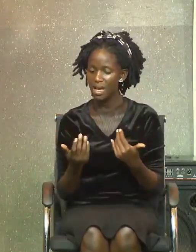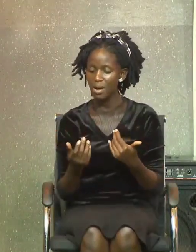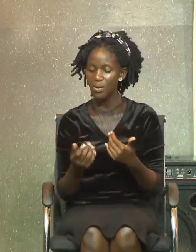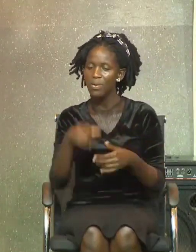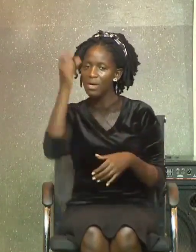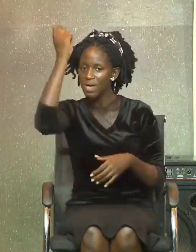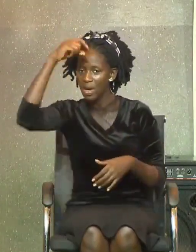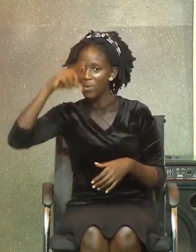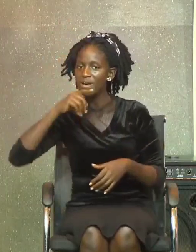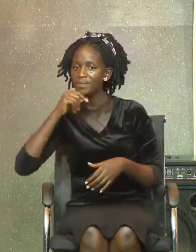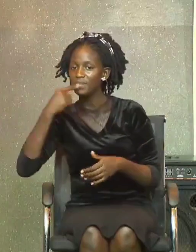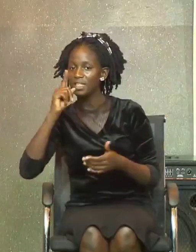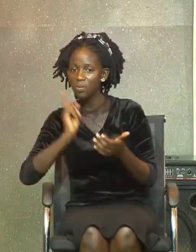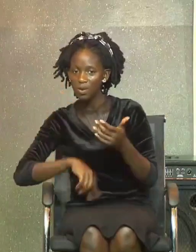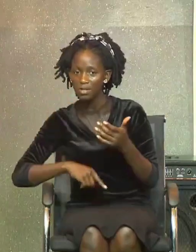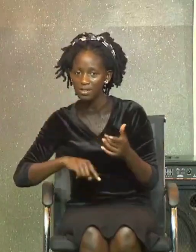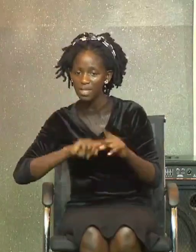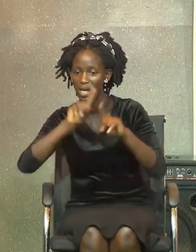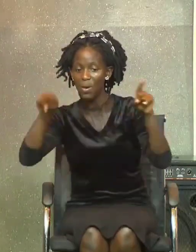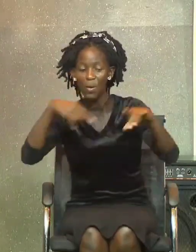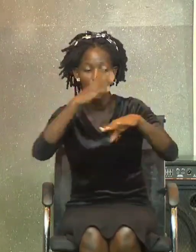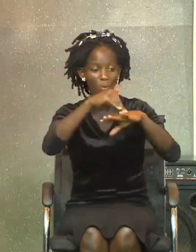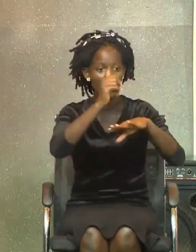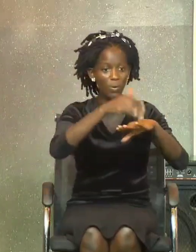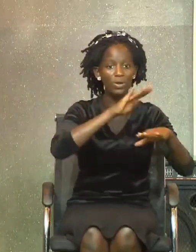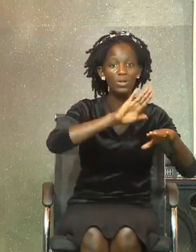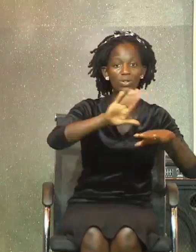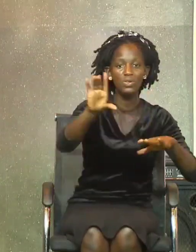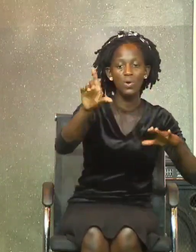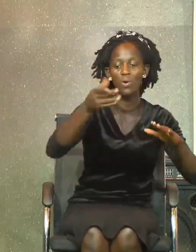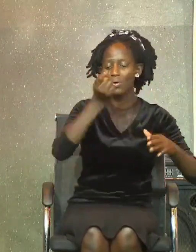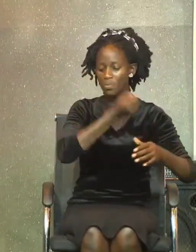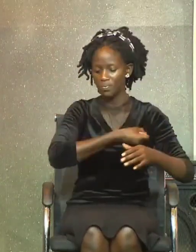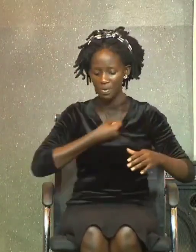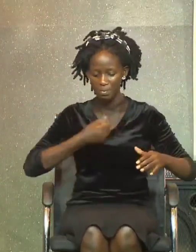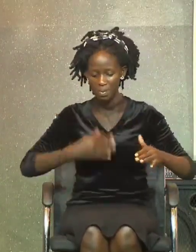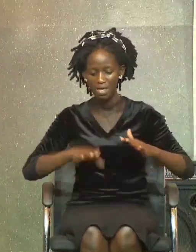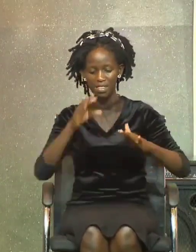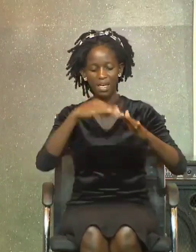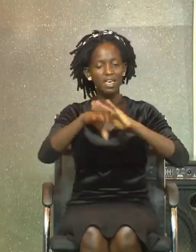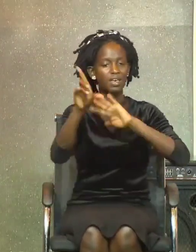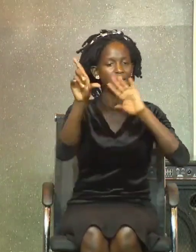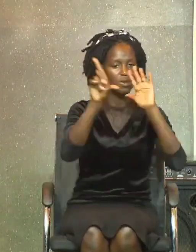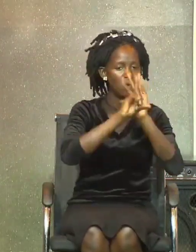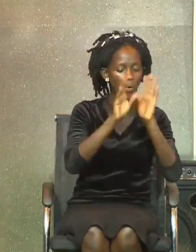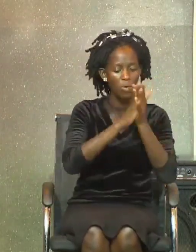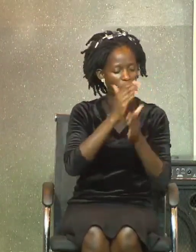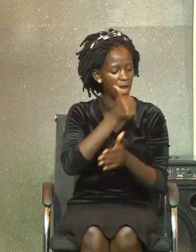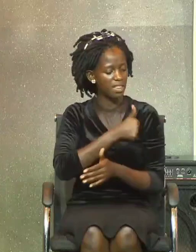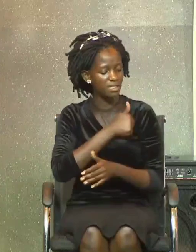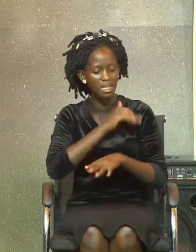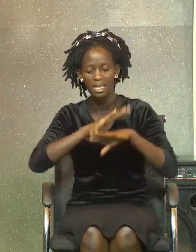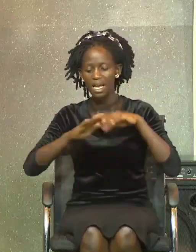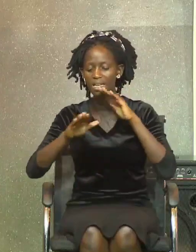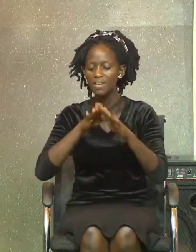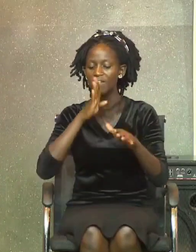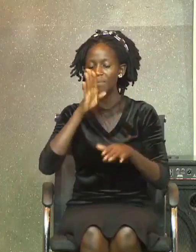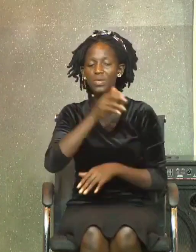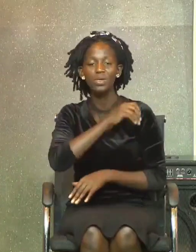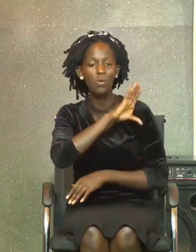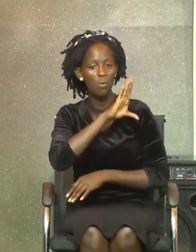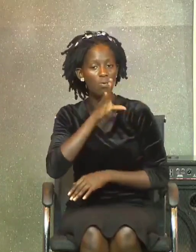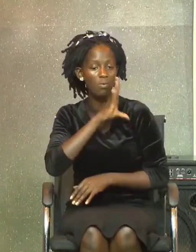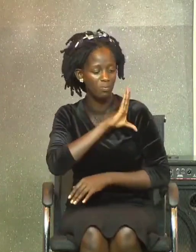yandikoze atya? Yandigambye tuyite n'abako, tuyite ne maama, tuyite ne senga, siyinza kugumiikiriza kintu nga kino mu nnyumba yange. Oyo ye mugezi